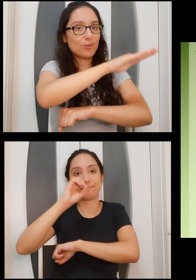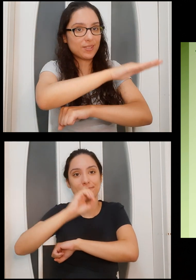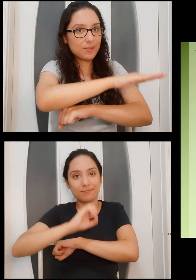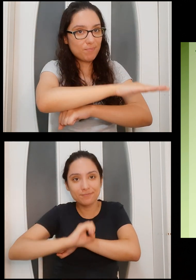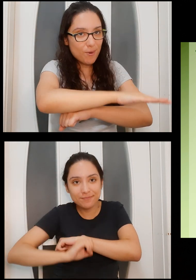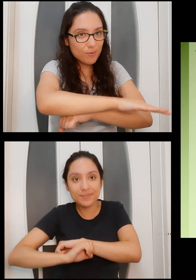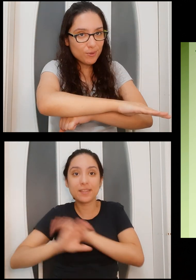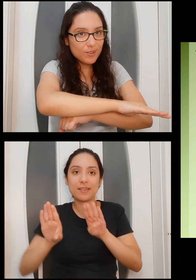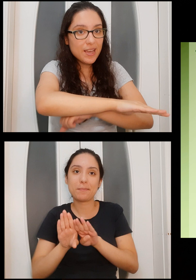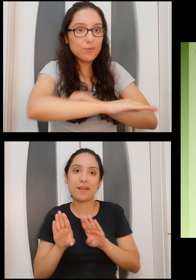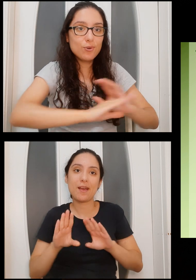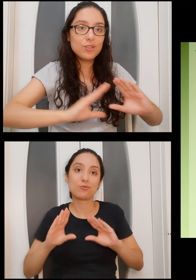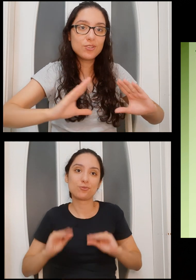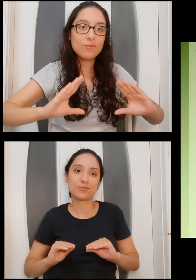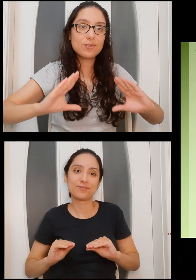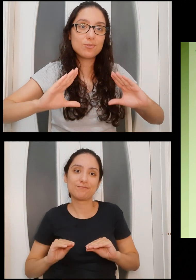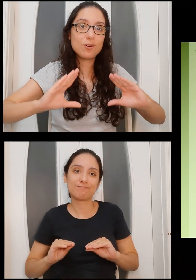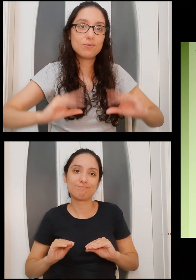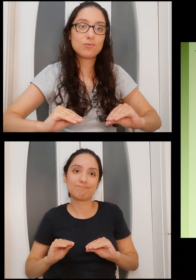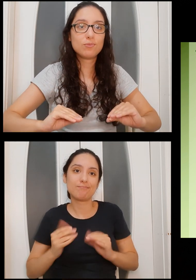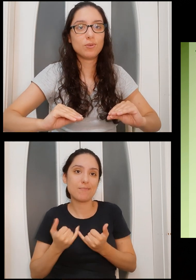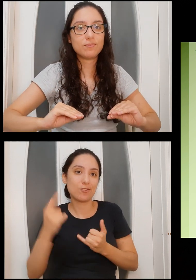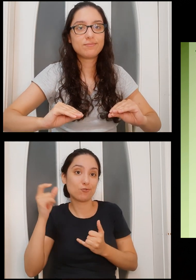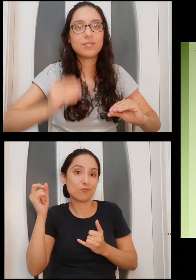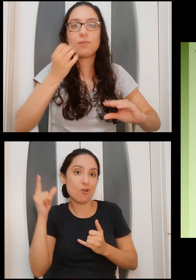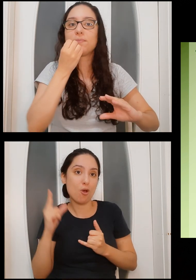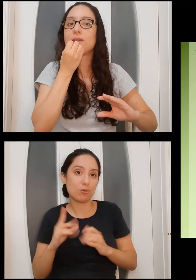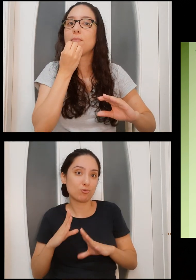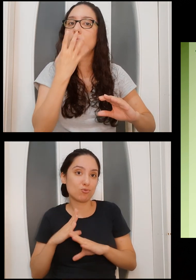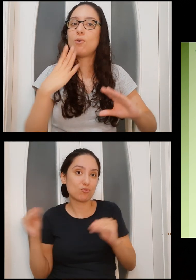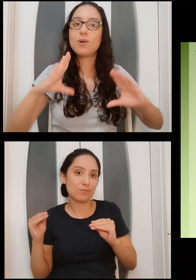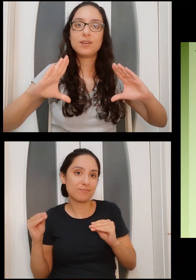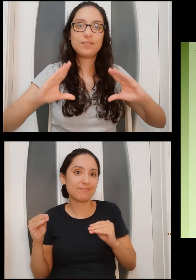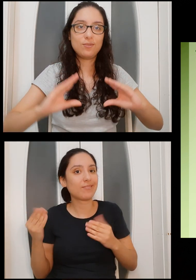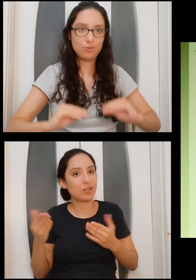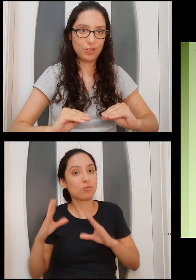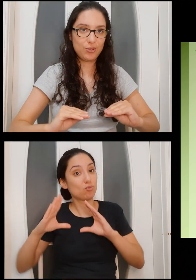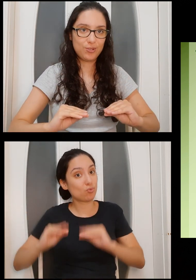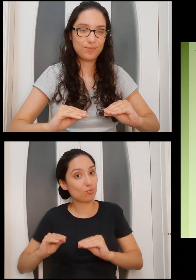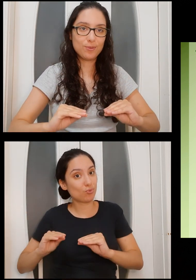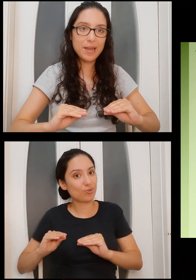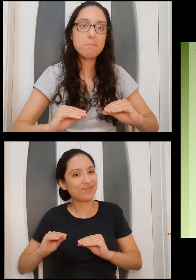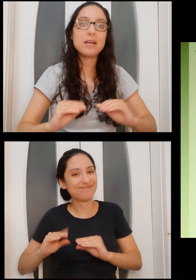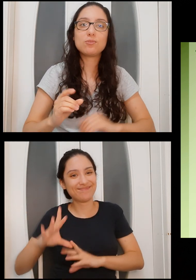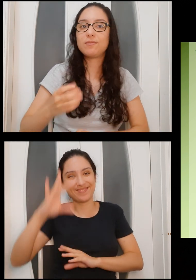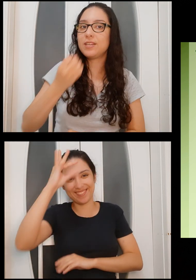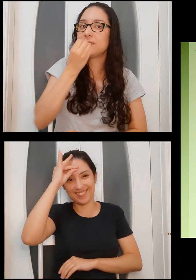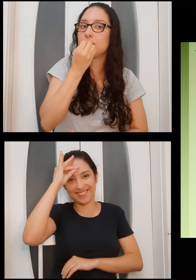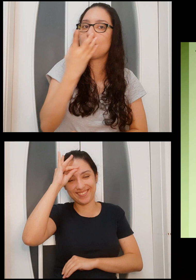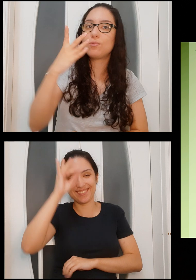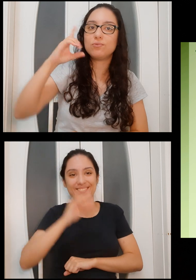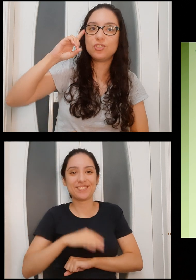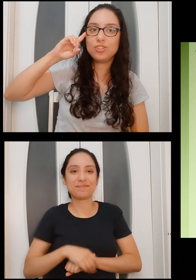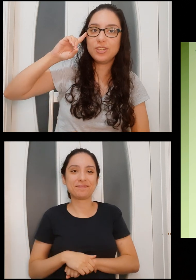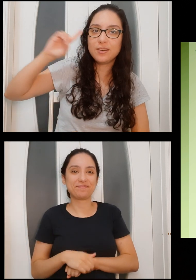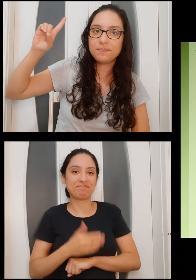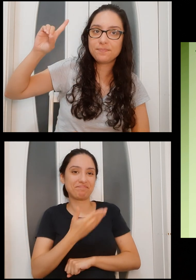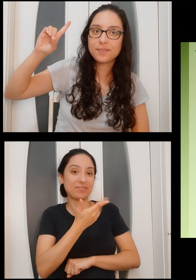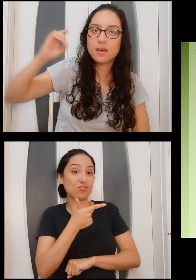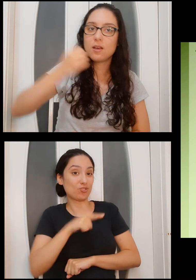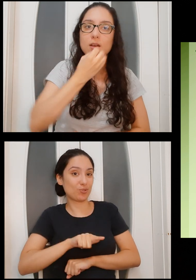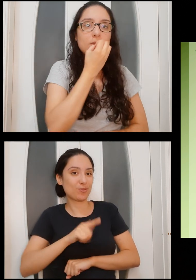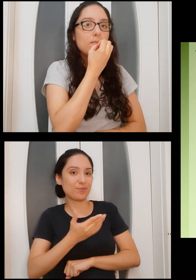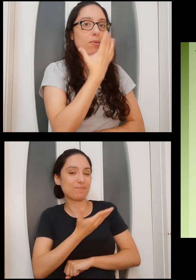baixo porque o sol tá se pondo e a noite, o que aconteceu? O sol sumiu. Então, boa noite. Tudo bem? Mais uma vez, bom